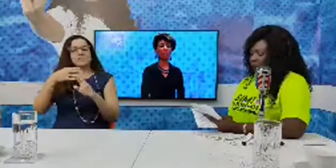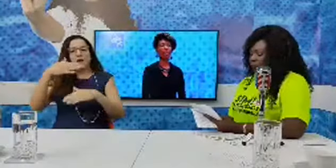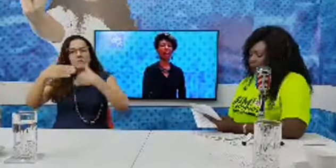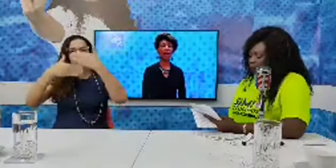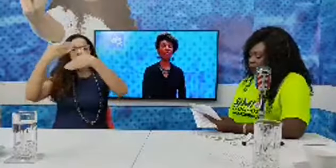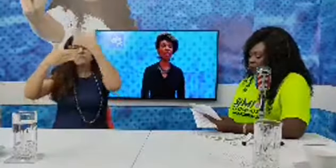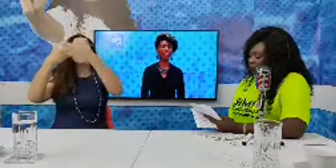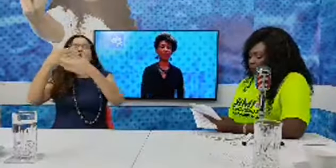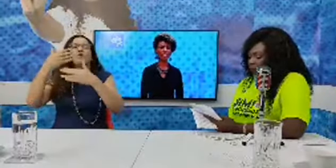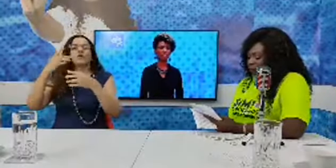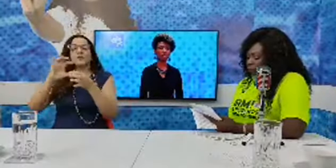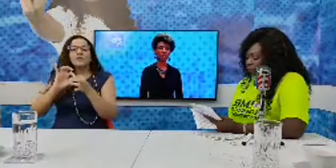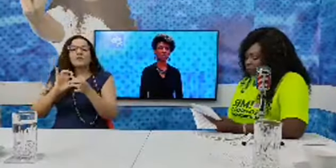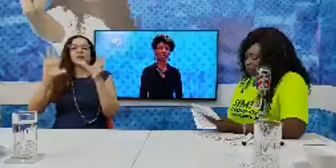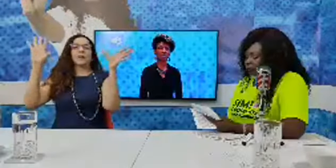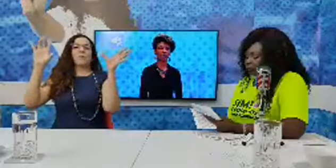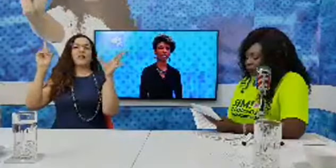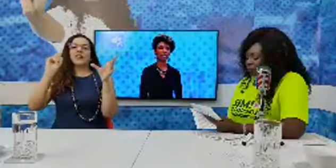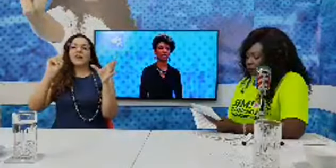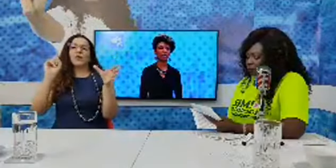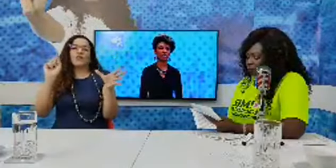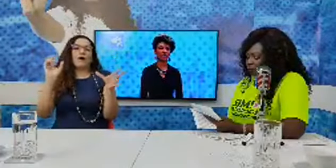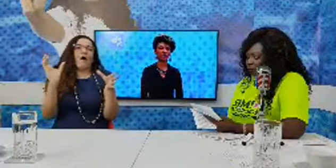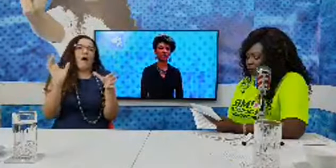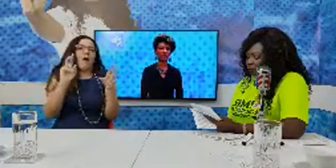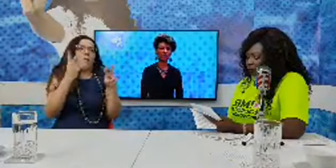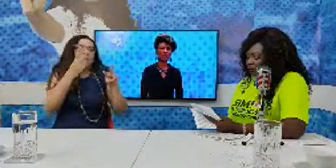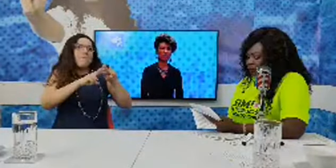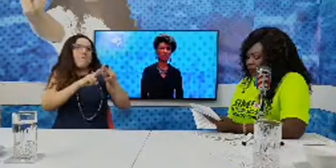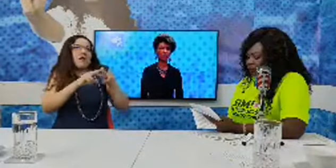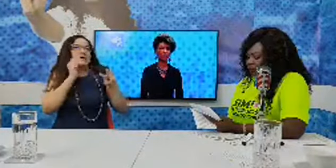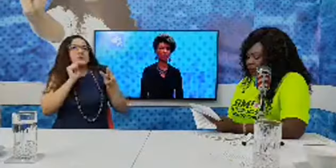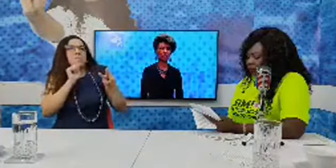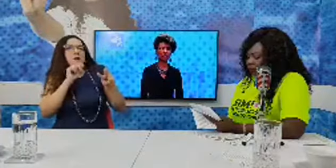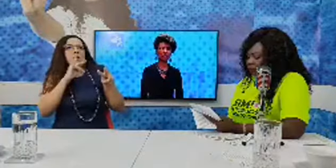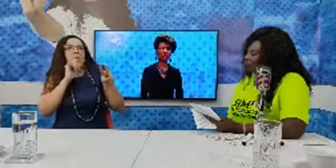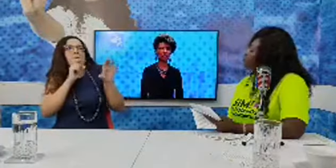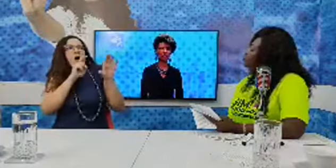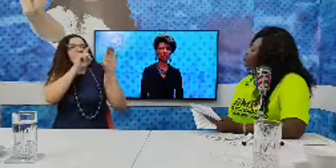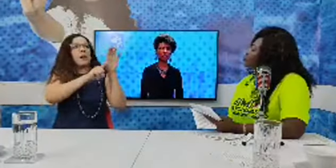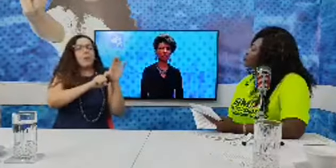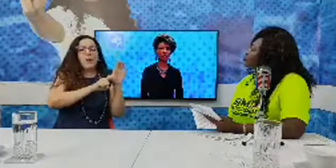precisa ter uma referência linguística para se desenvolver.